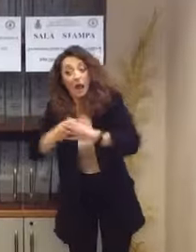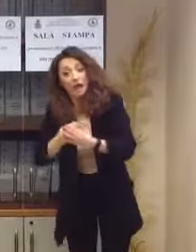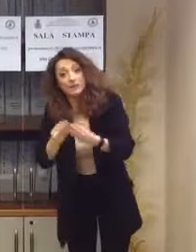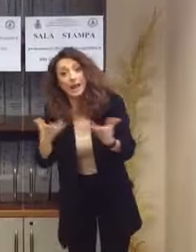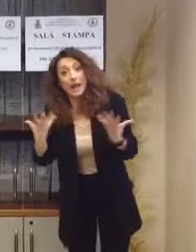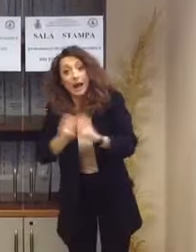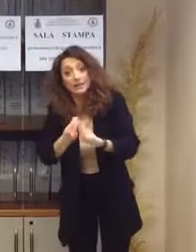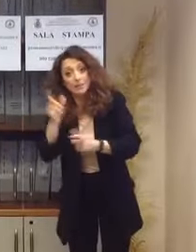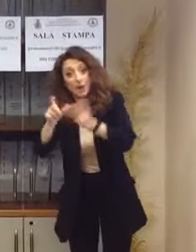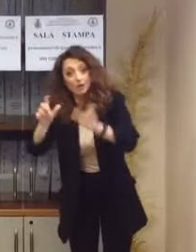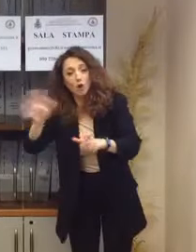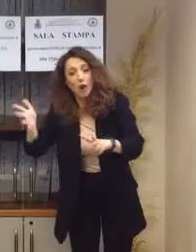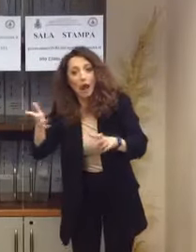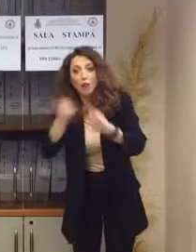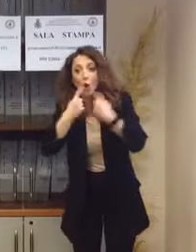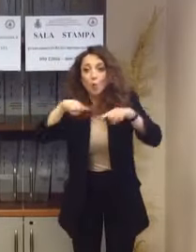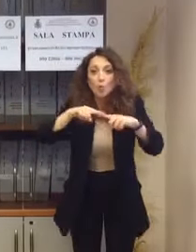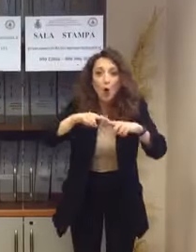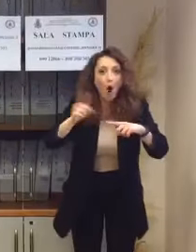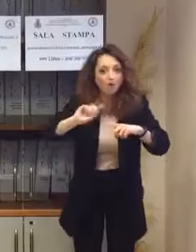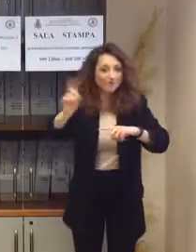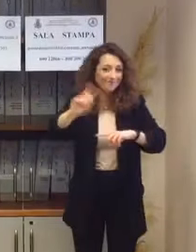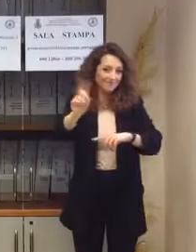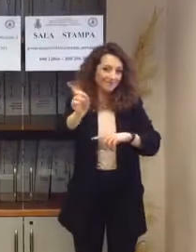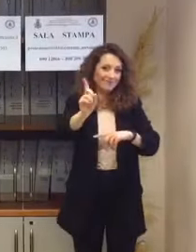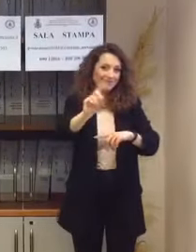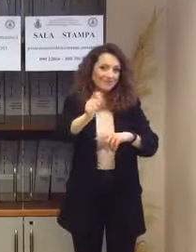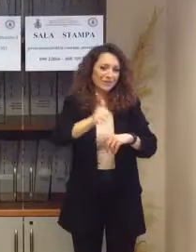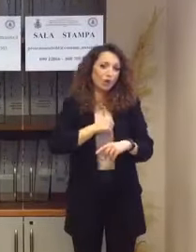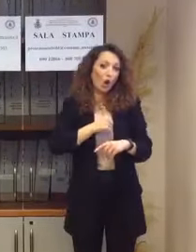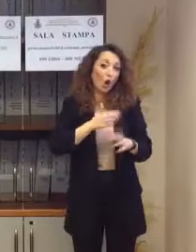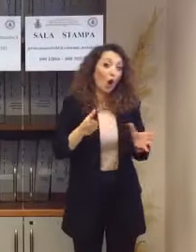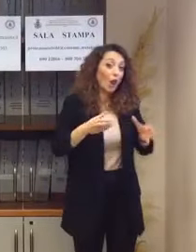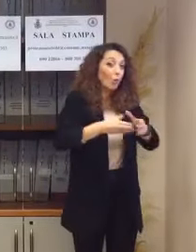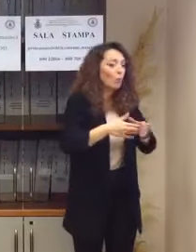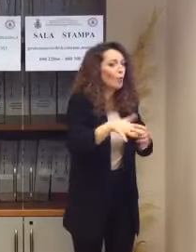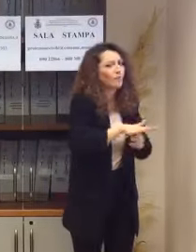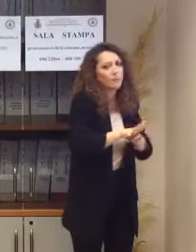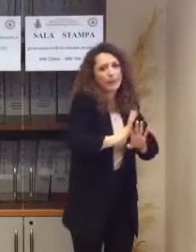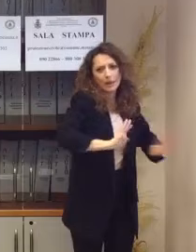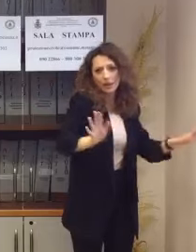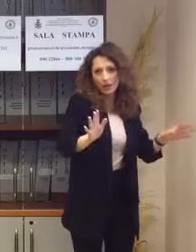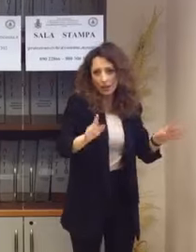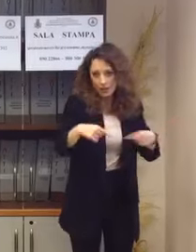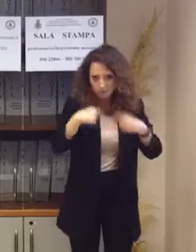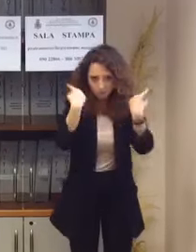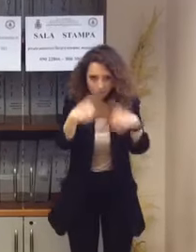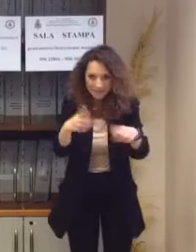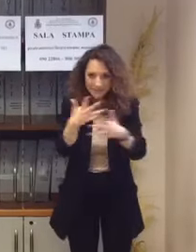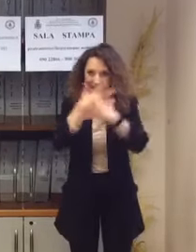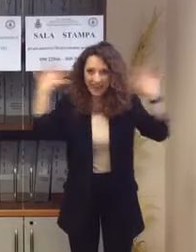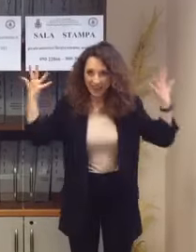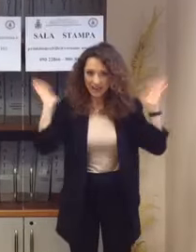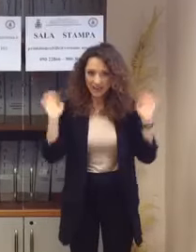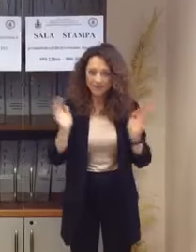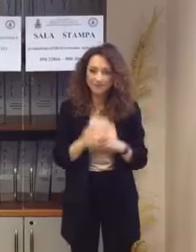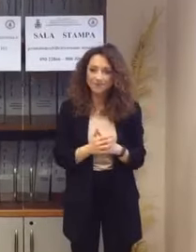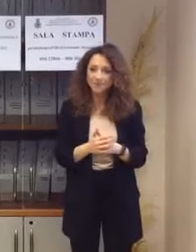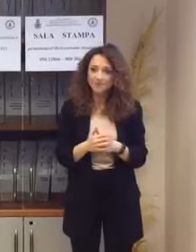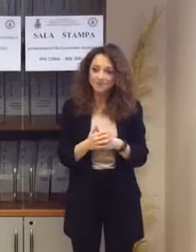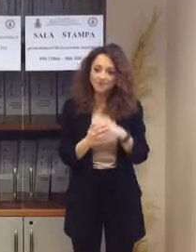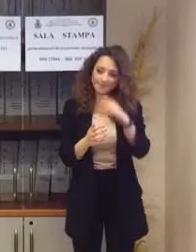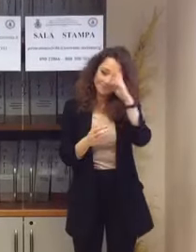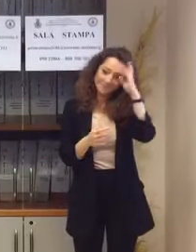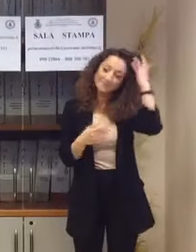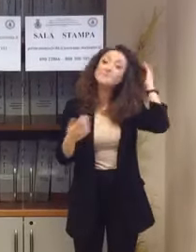assembramenti, non riunioni di condominio, e così ci siamo chiariti. Quindi Max,